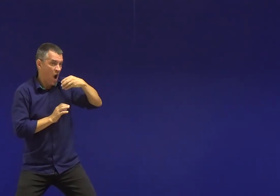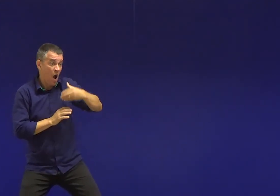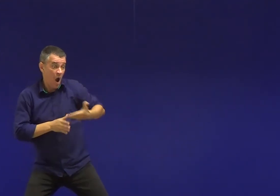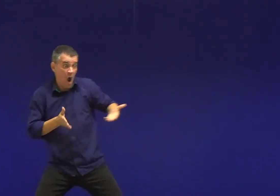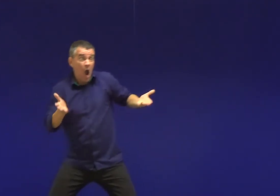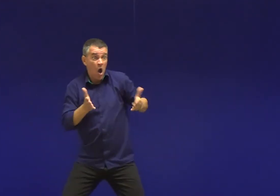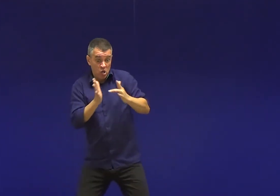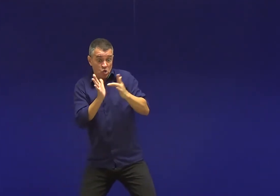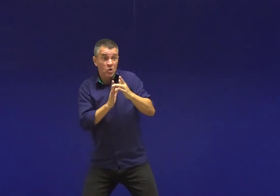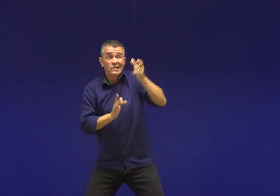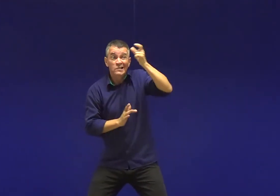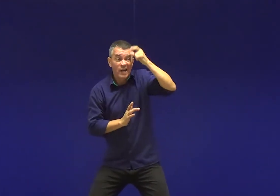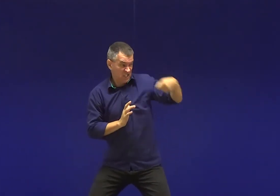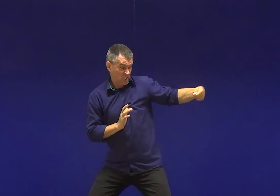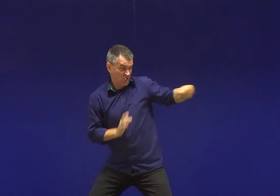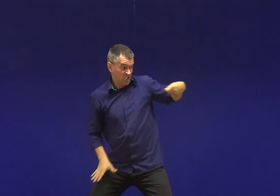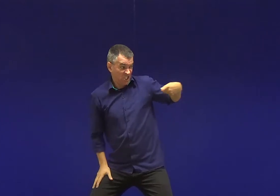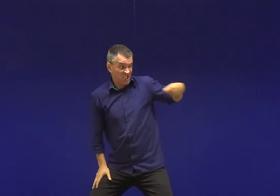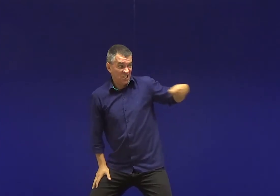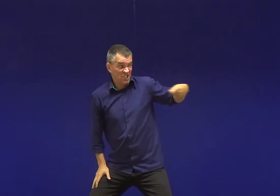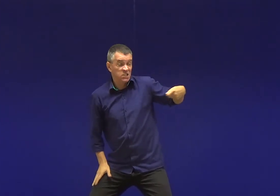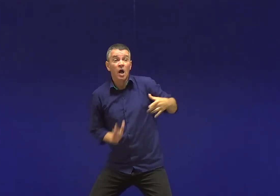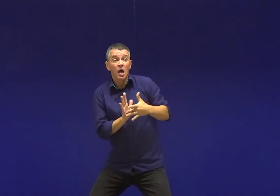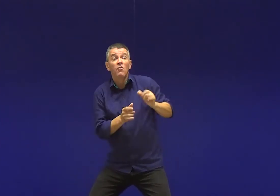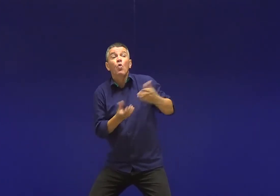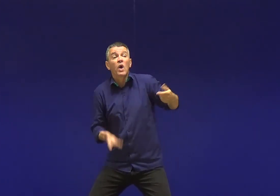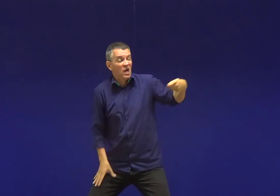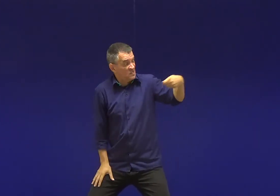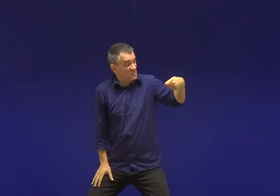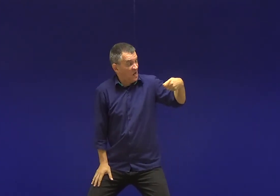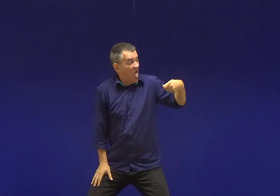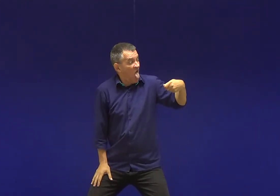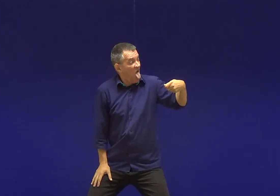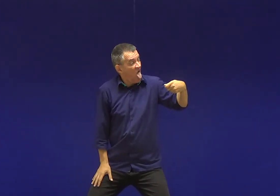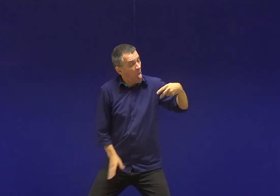Porque Adão foi tentado. Jesus também foi tentado, muito mais talvez que Adão.